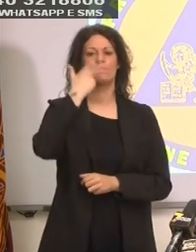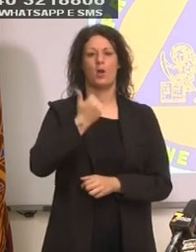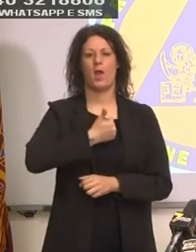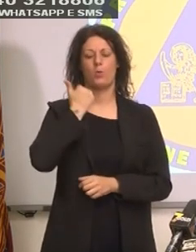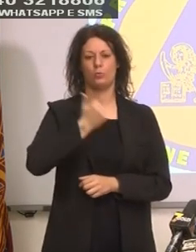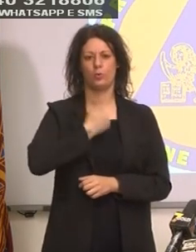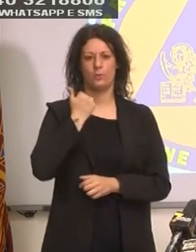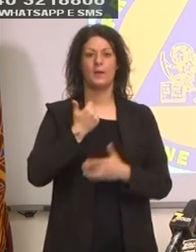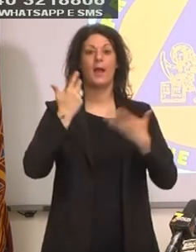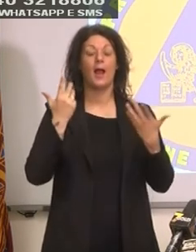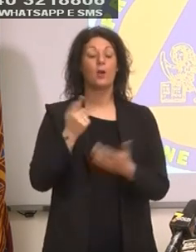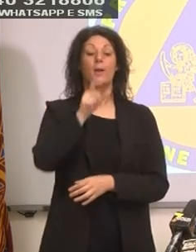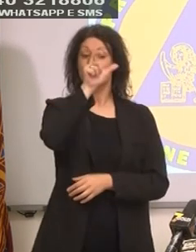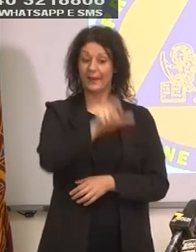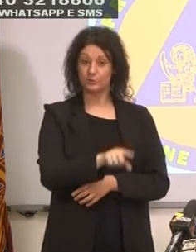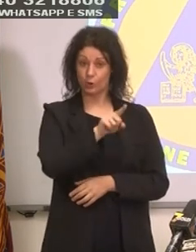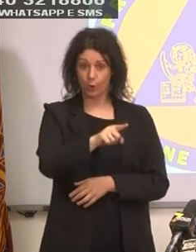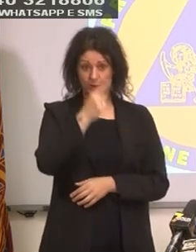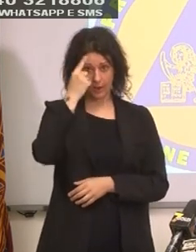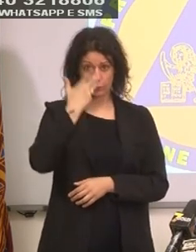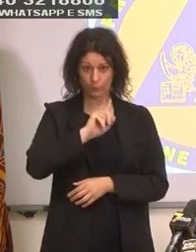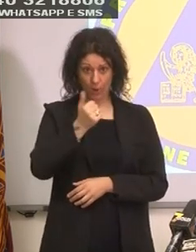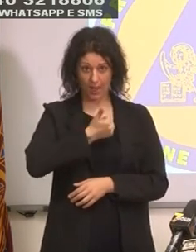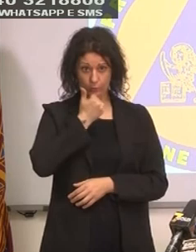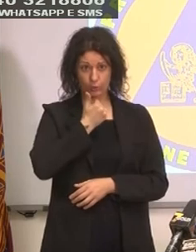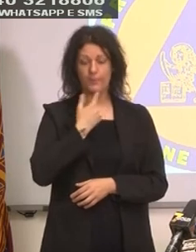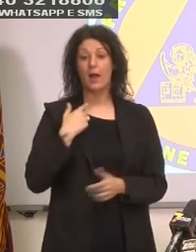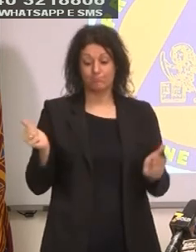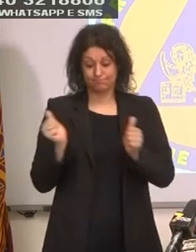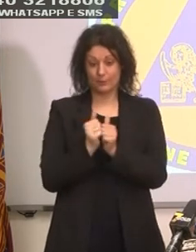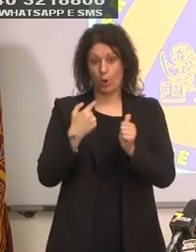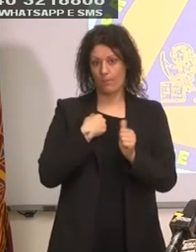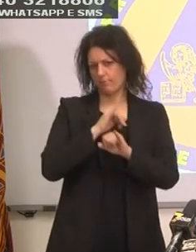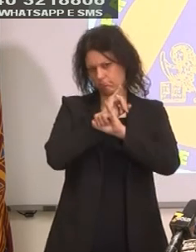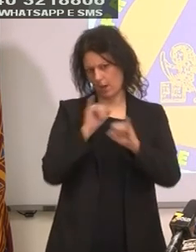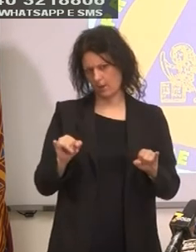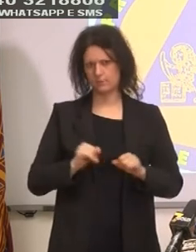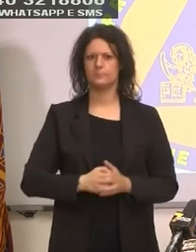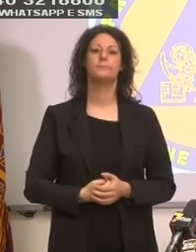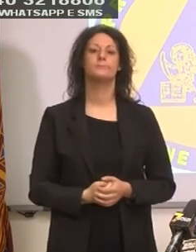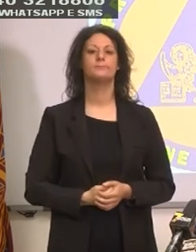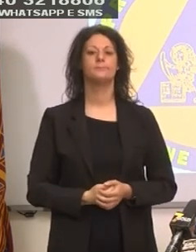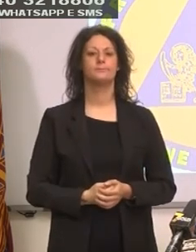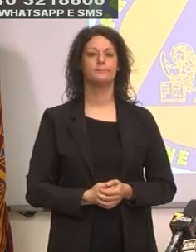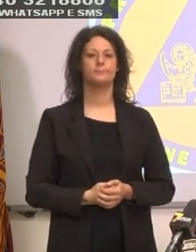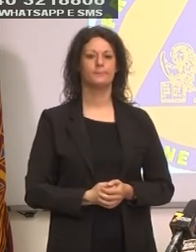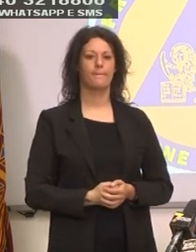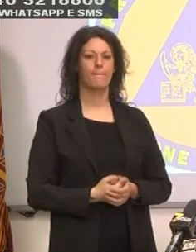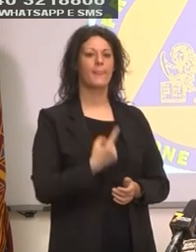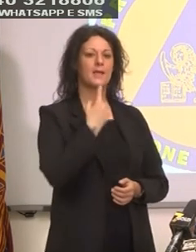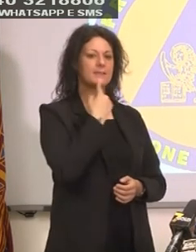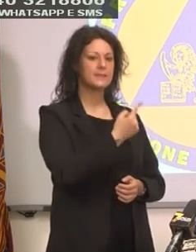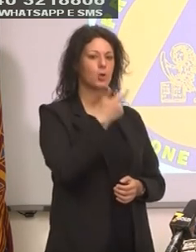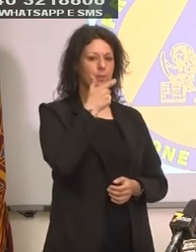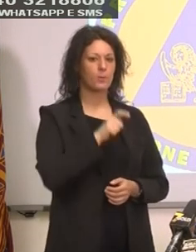rispetta i veneti, com'è, non farà neanche un millimetro di strada al mio fianco. Presidente, lei questo lo sta dicendo perché ci sono dei partiti nella